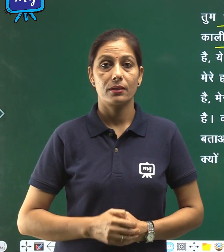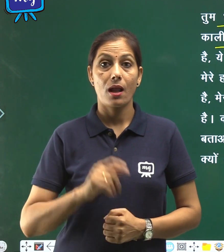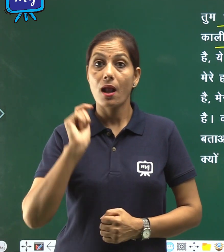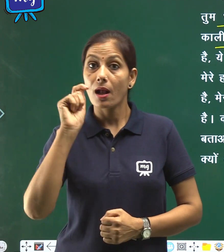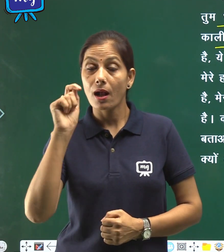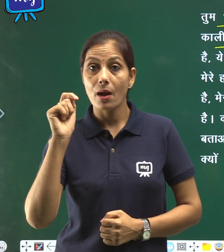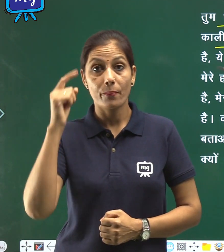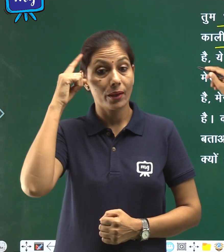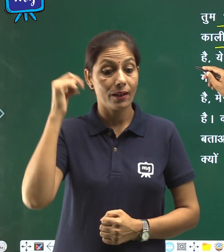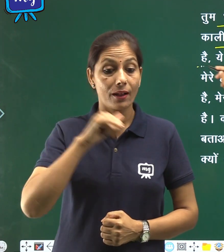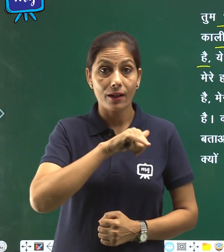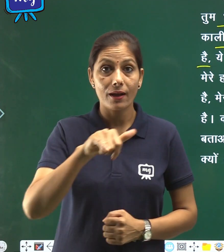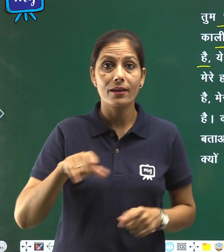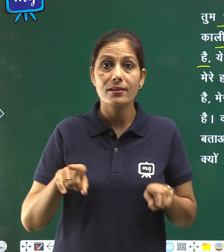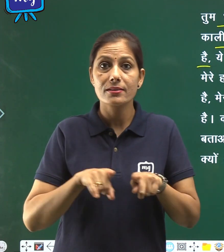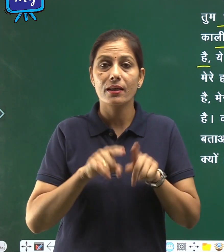काम भी काले हैं,